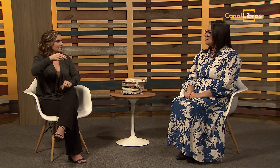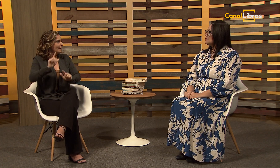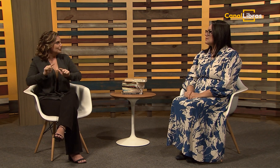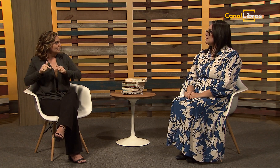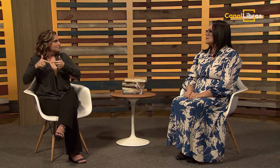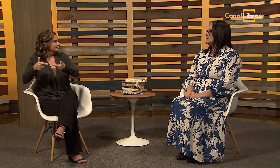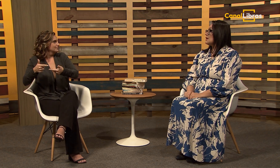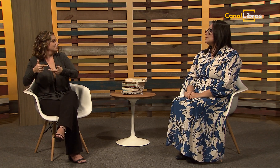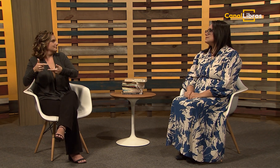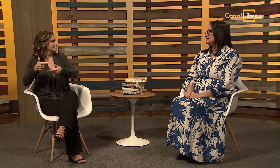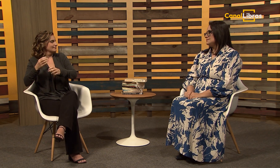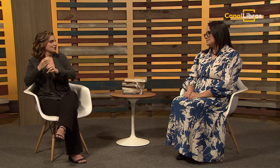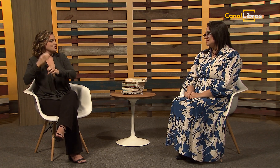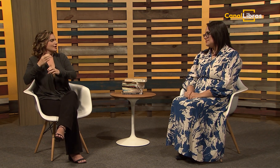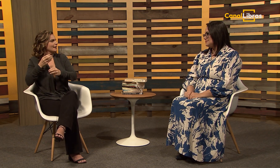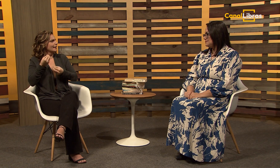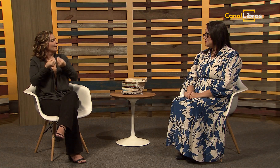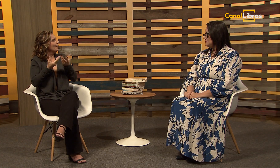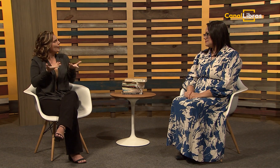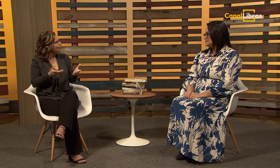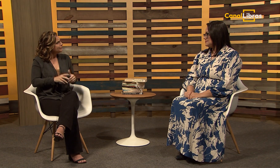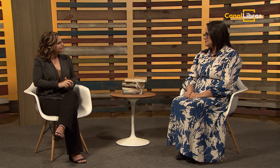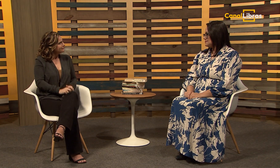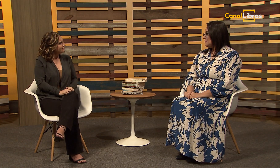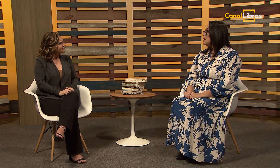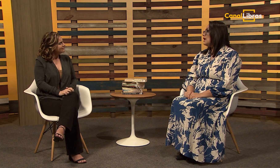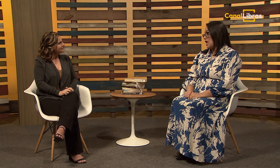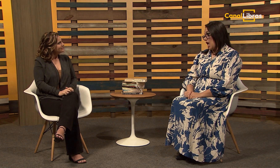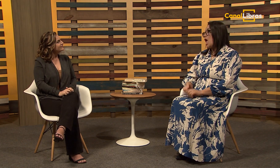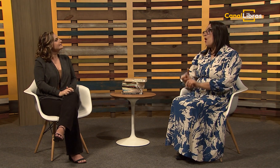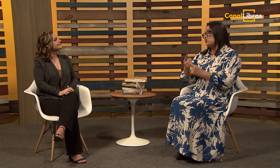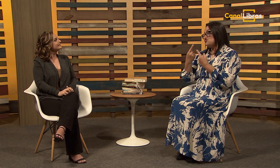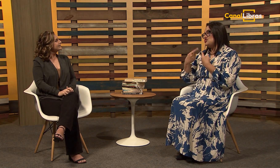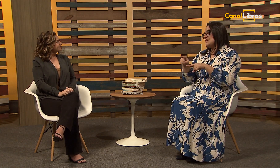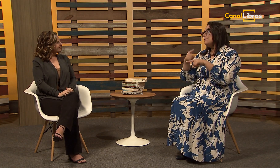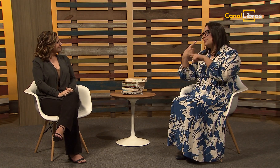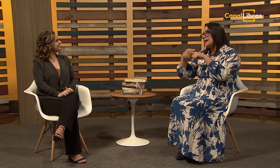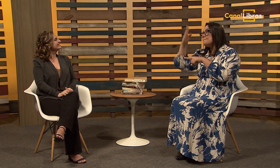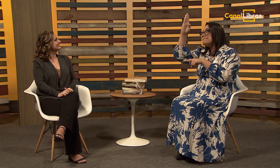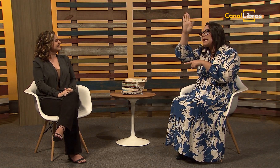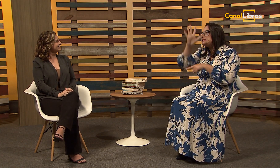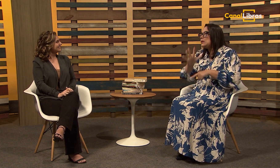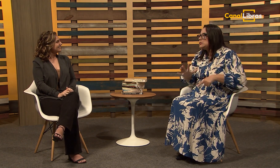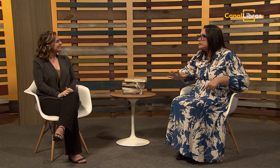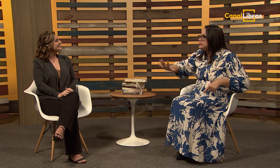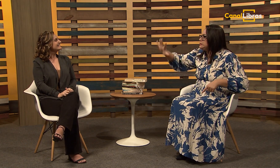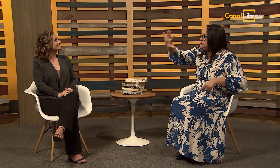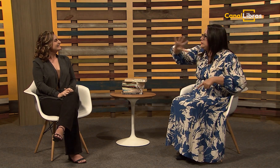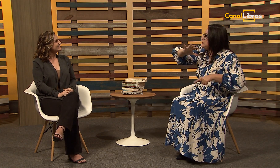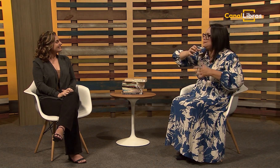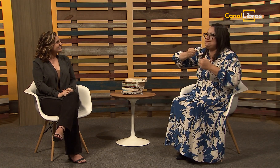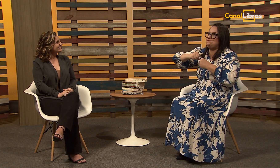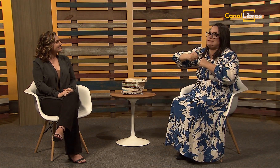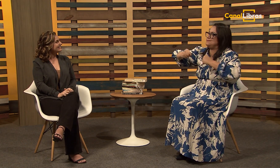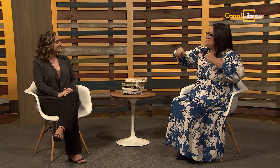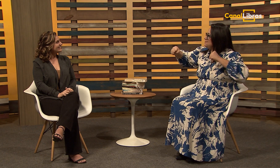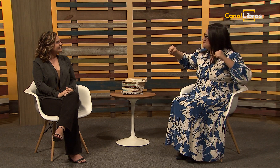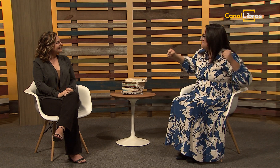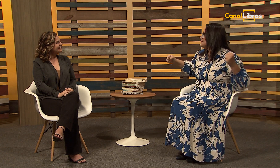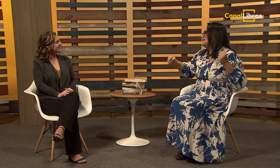matemática, engenharia. Como seria isso? É um desafio e não um dilema, porque o território